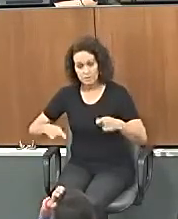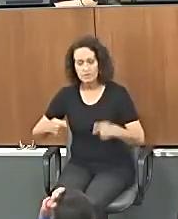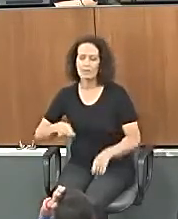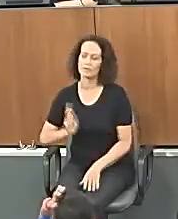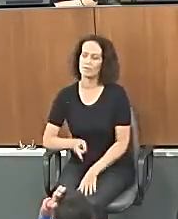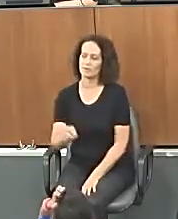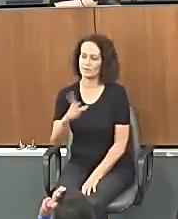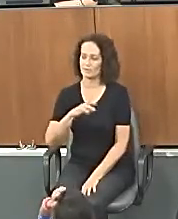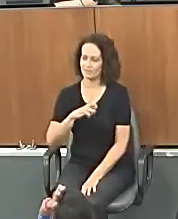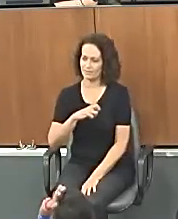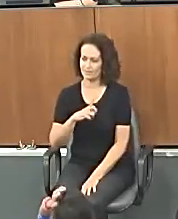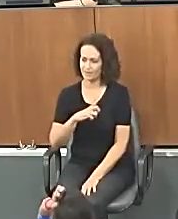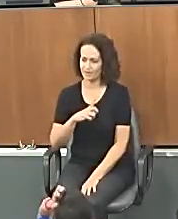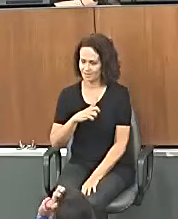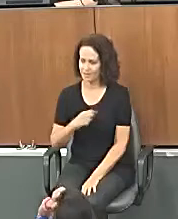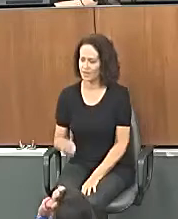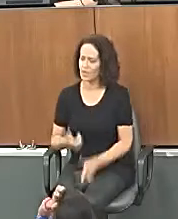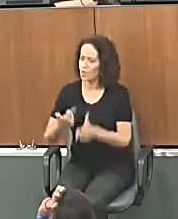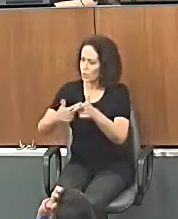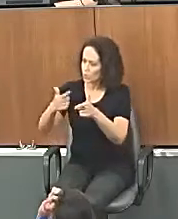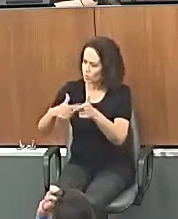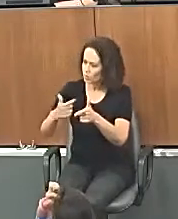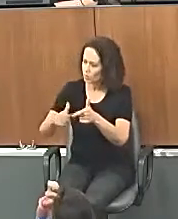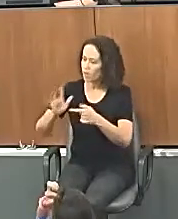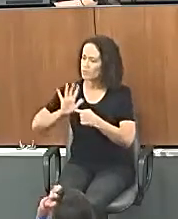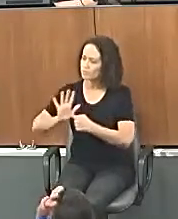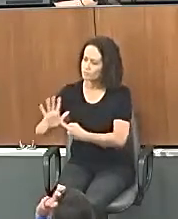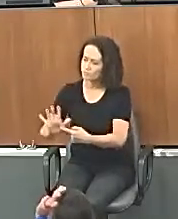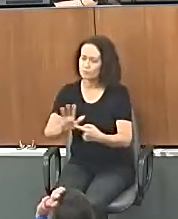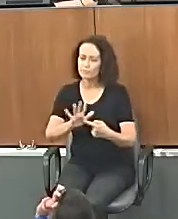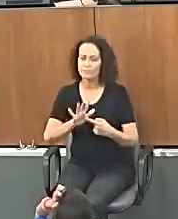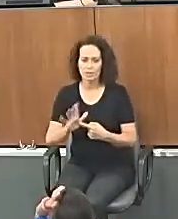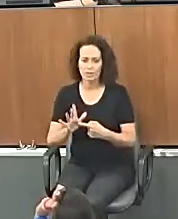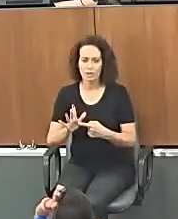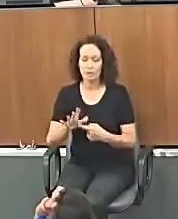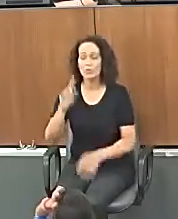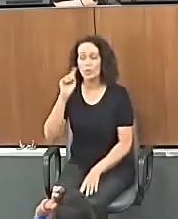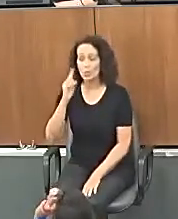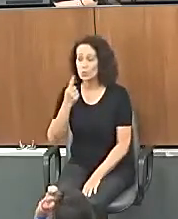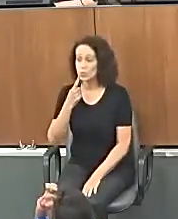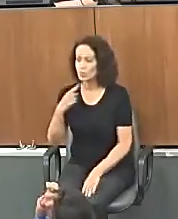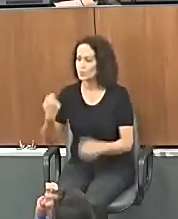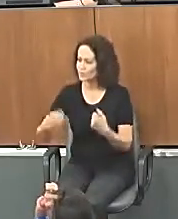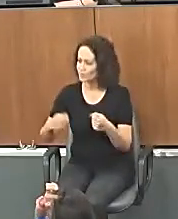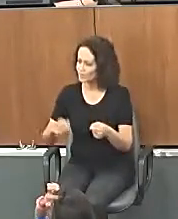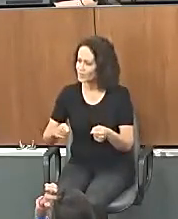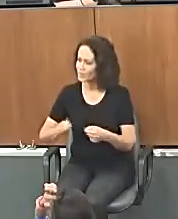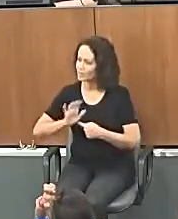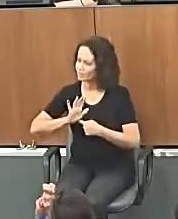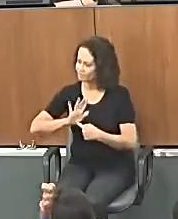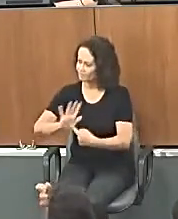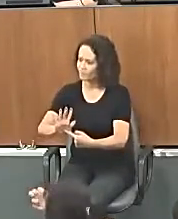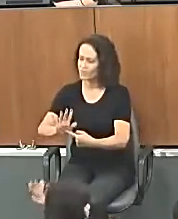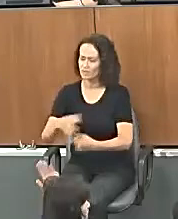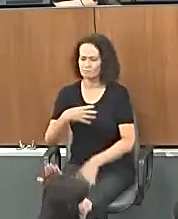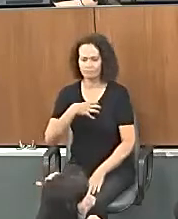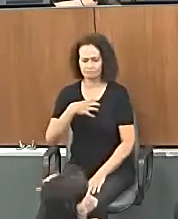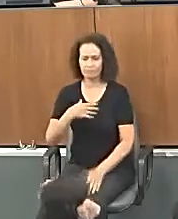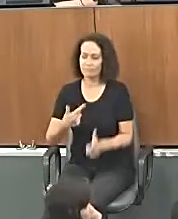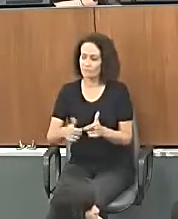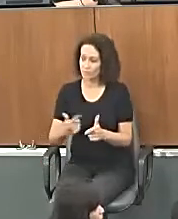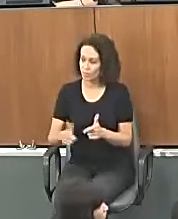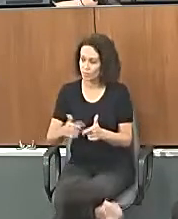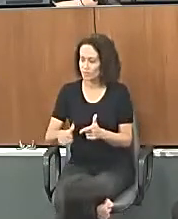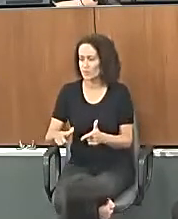é levantarmos o problema darmos voz a quem sente o problema o dia a dia das